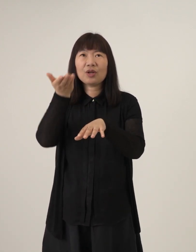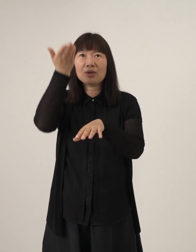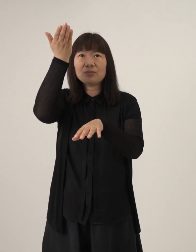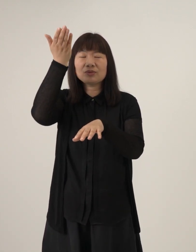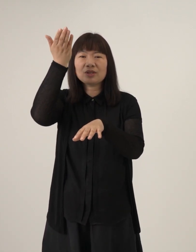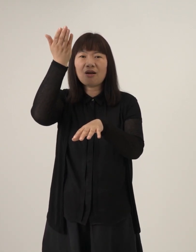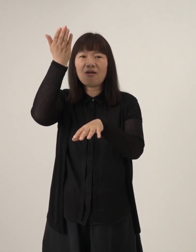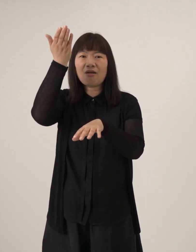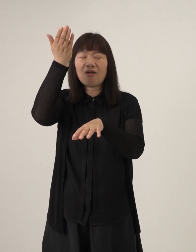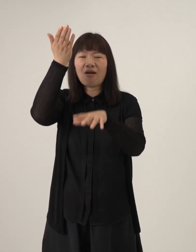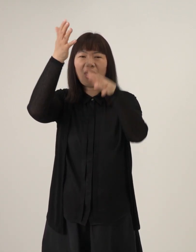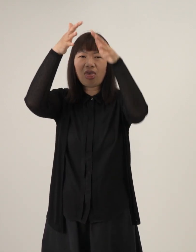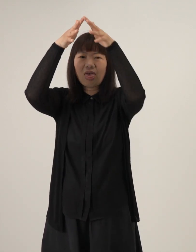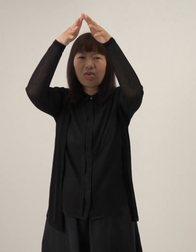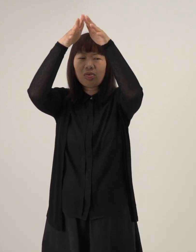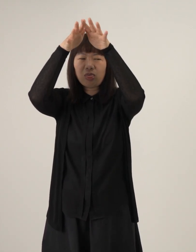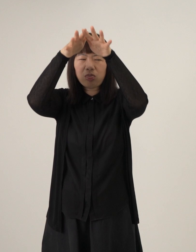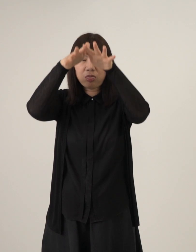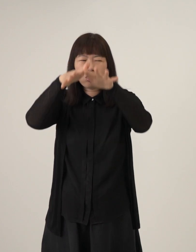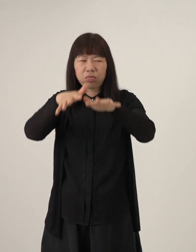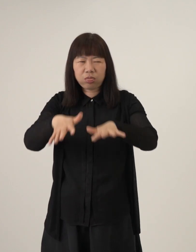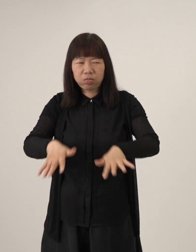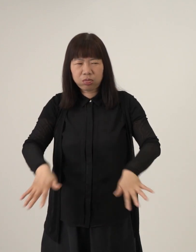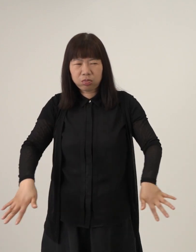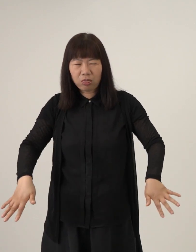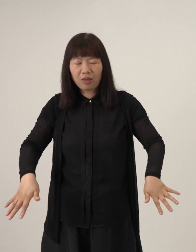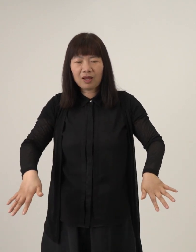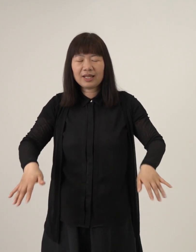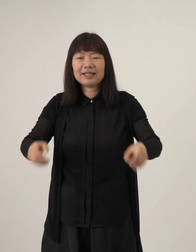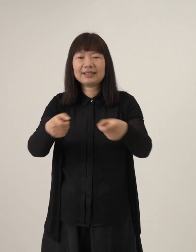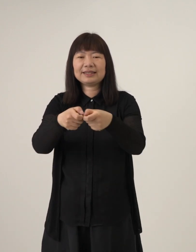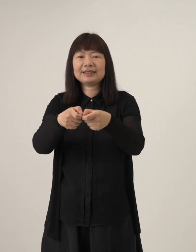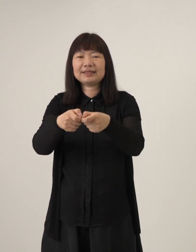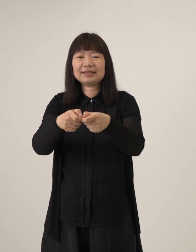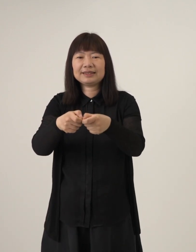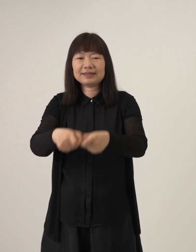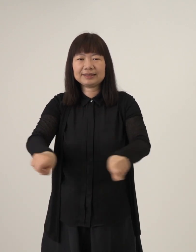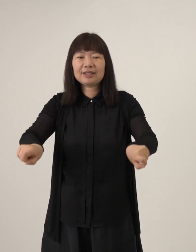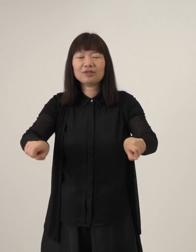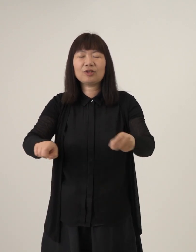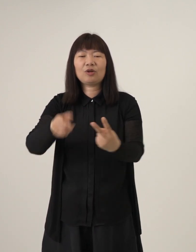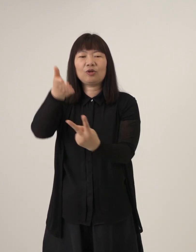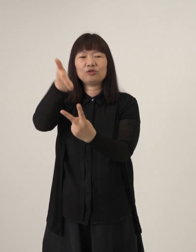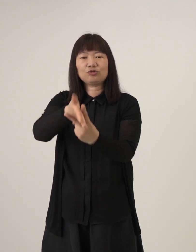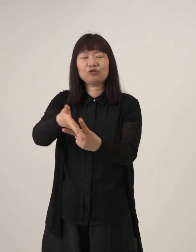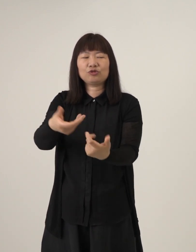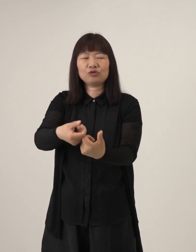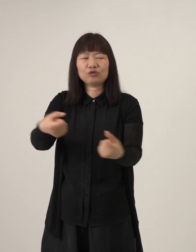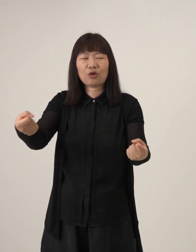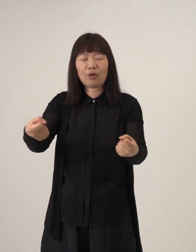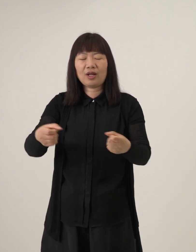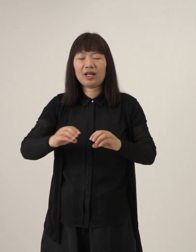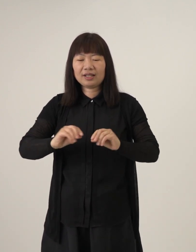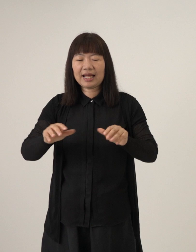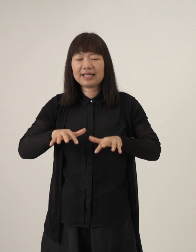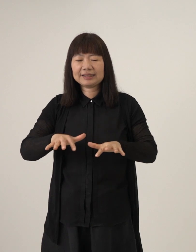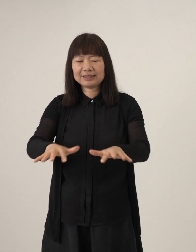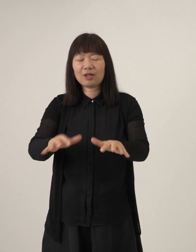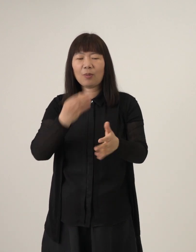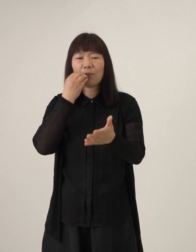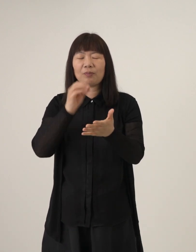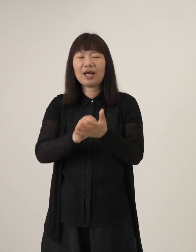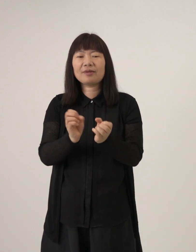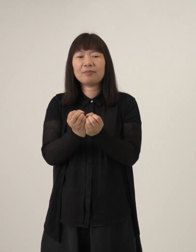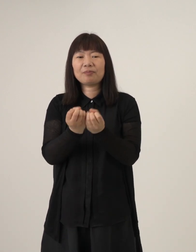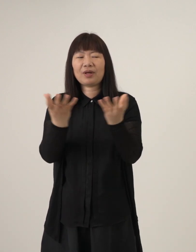위로부터 어디까지 찢어지죠? 아래로 찢어져 둘이 되고 땅이 진동하며 바위가